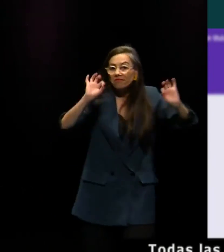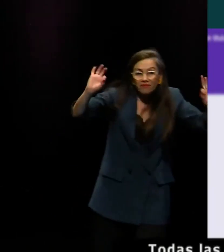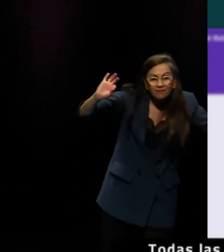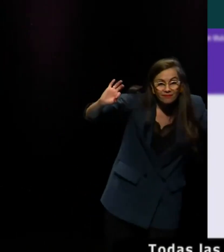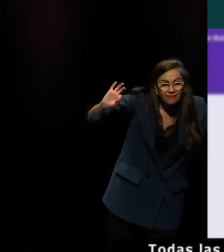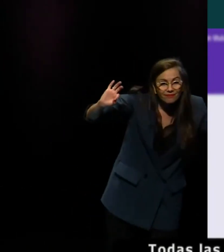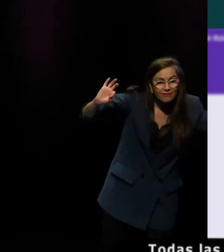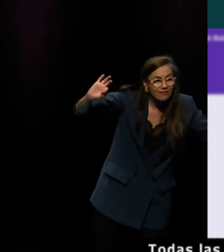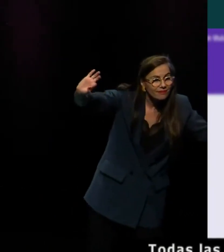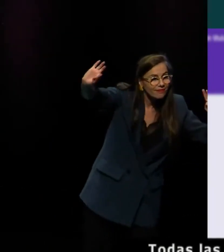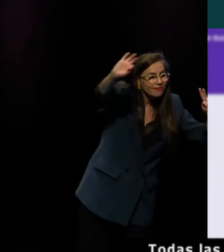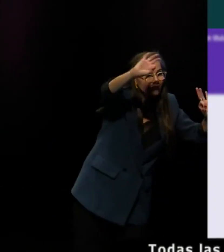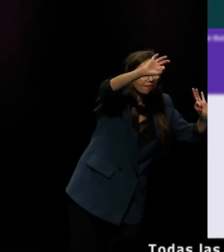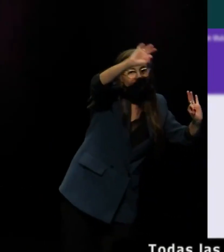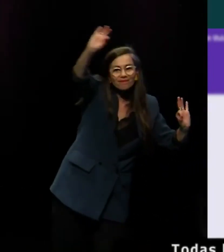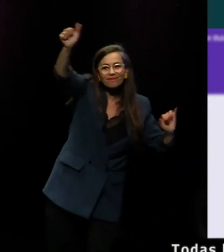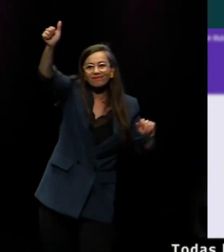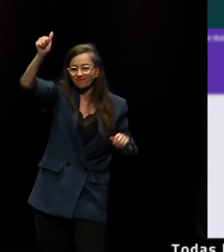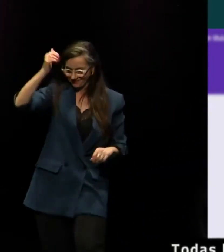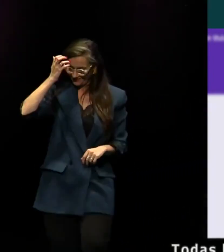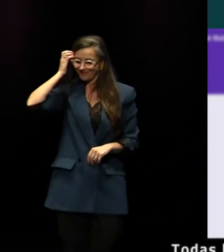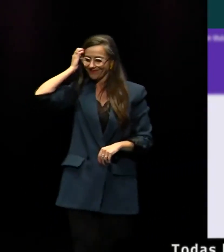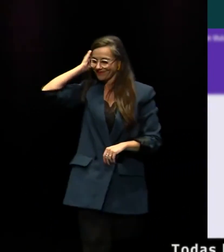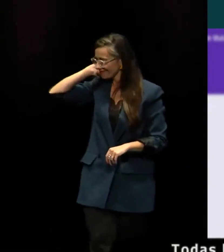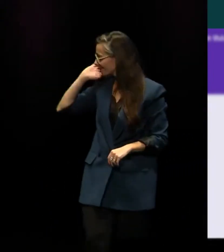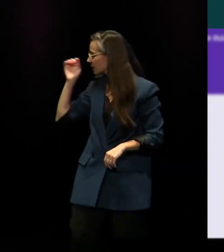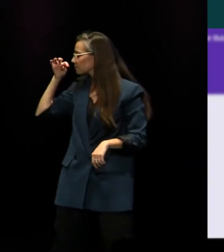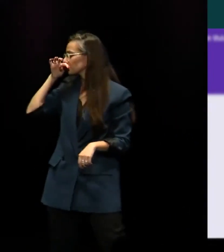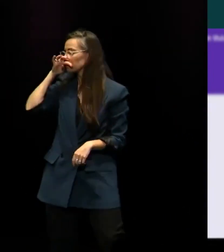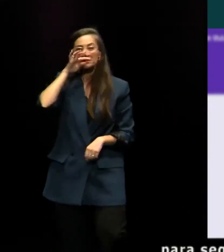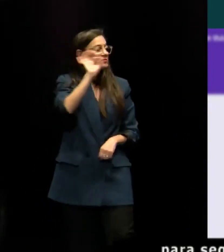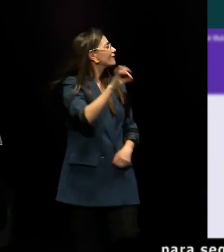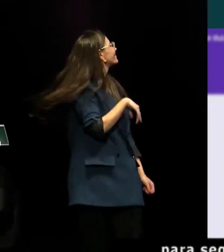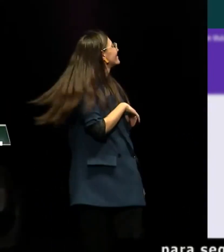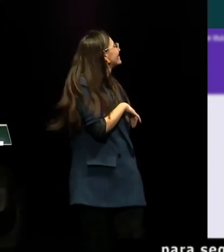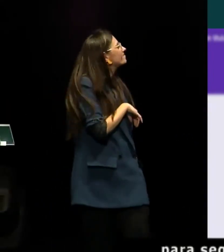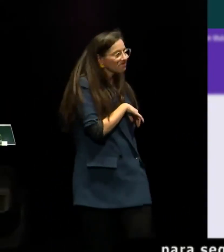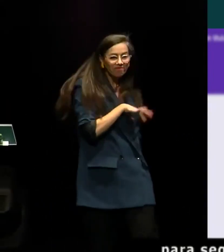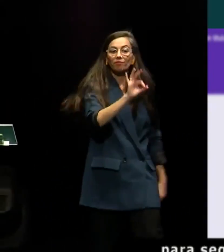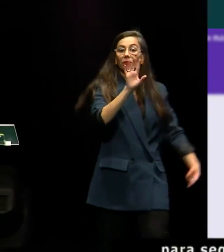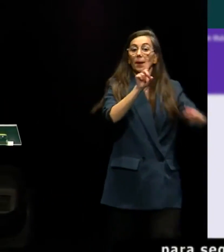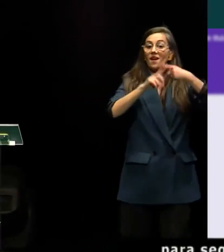seguir trabajando en ese plano esquemático con el que hemos arrancado.